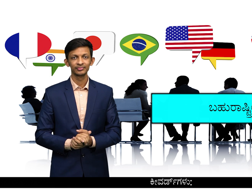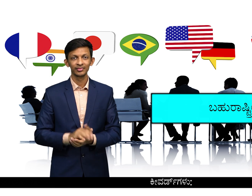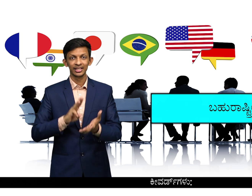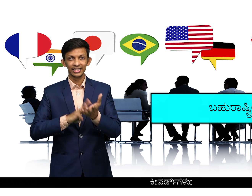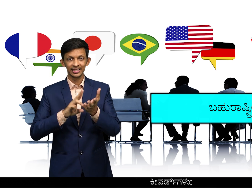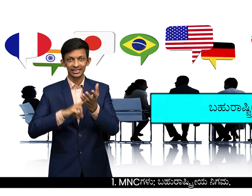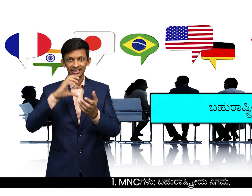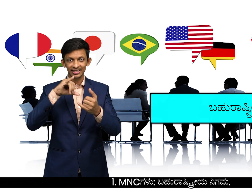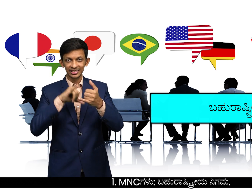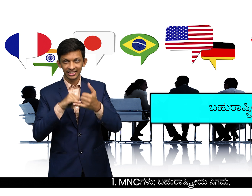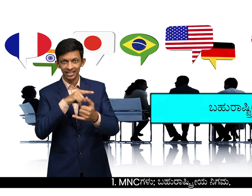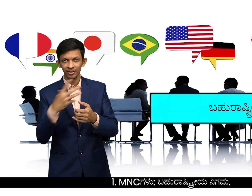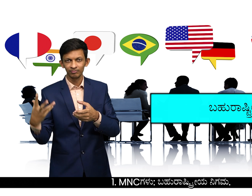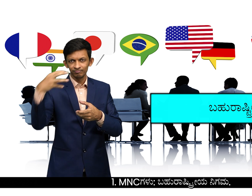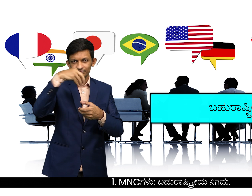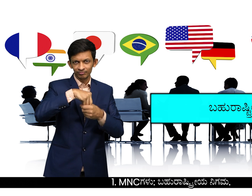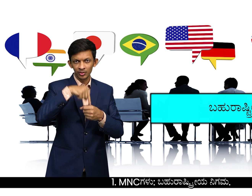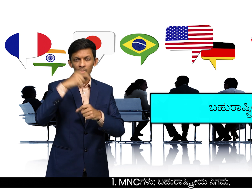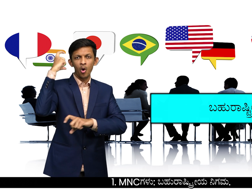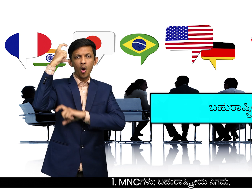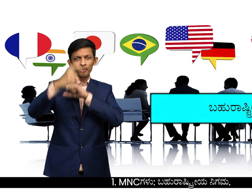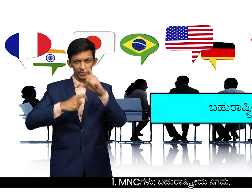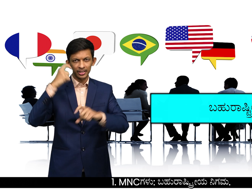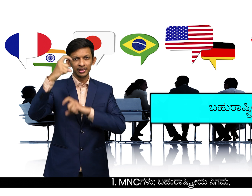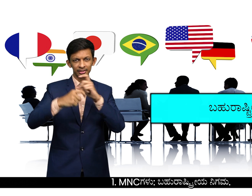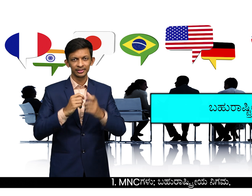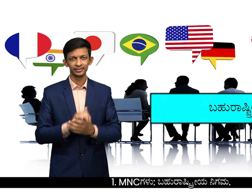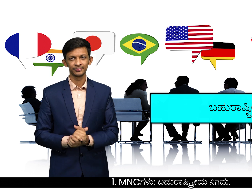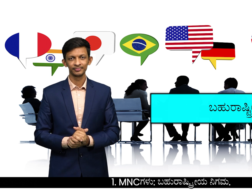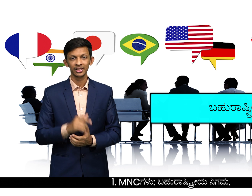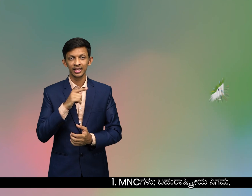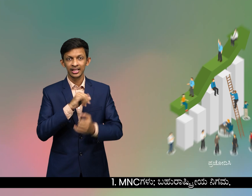ಕೀವರ್ಡ್ಗಳು: ಎಂಎನ್ಸಿಗಳು ಬಹುರಾಷ್ಟ್ರೀಯ ನಿಗಮ.